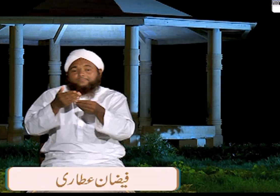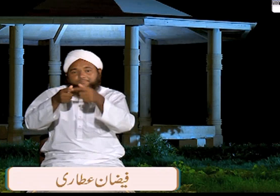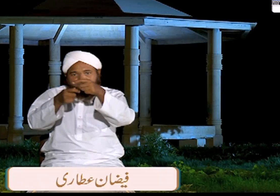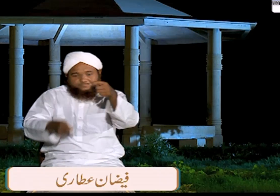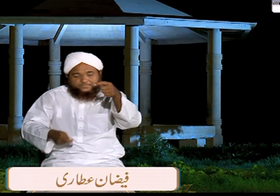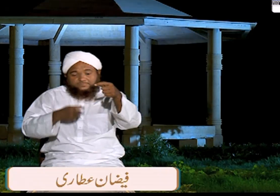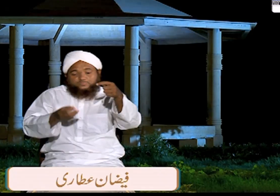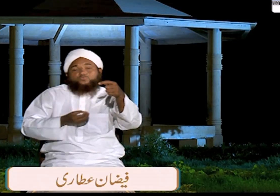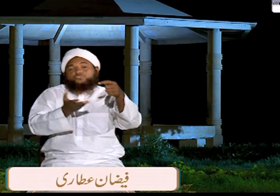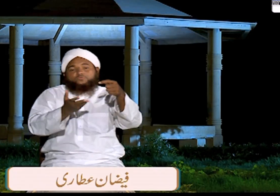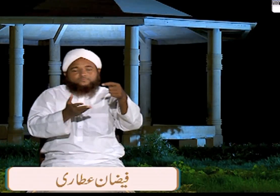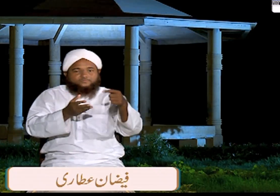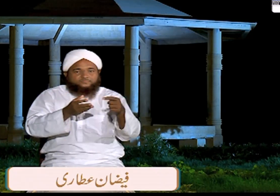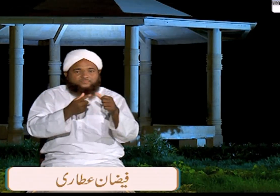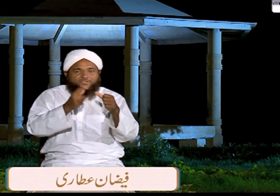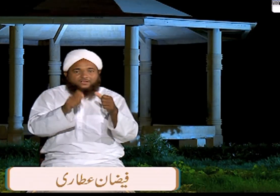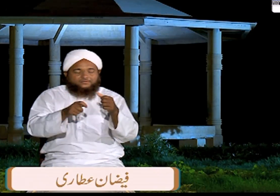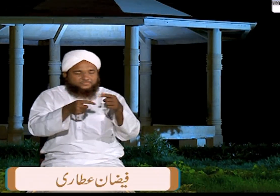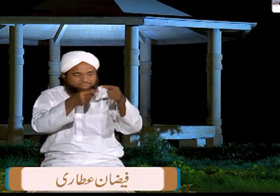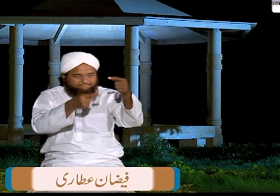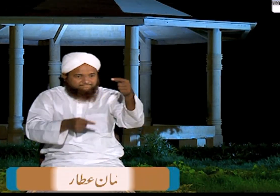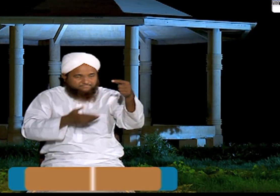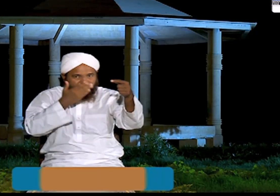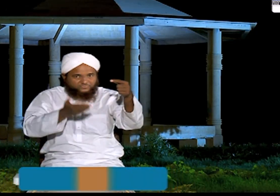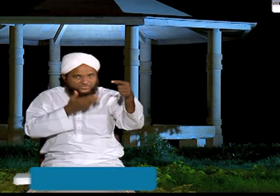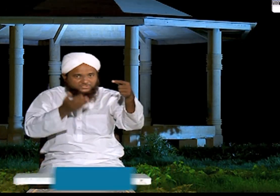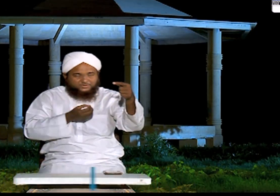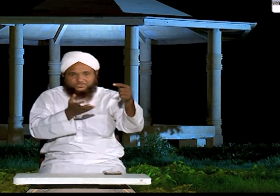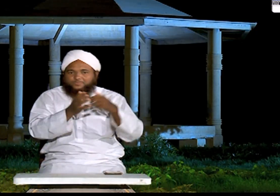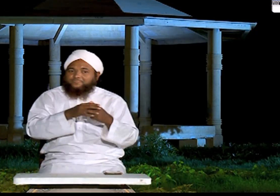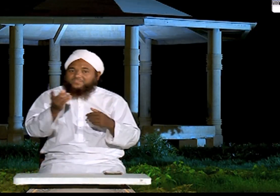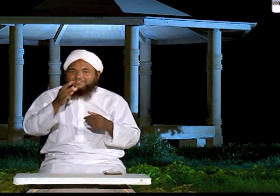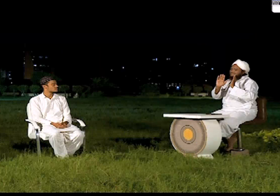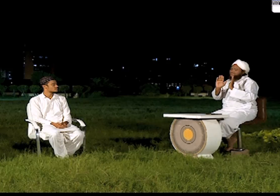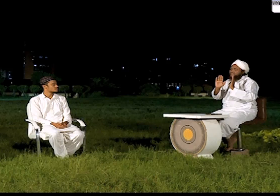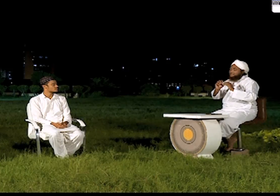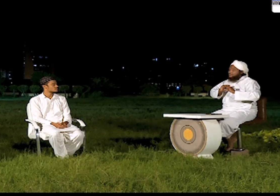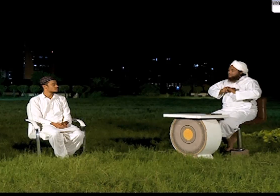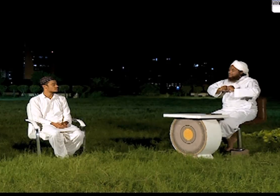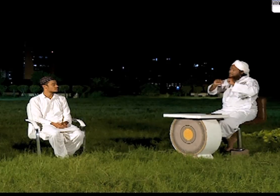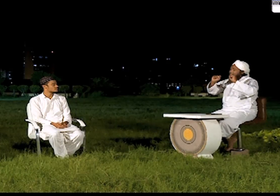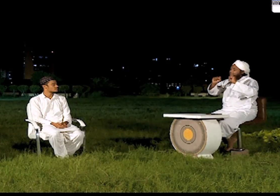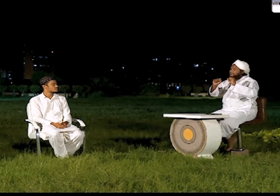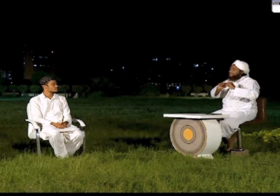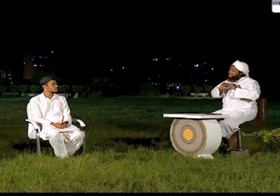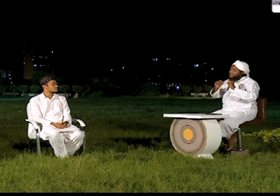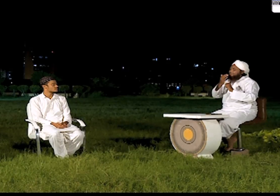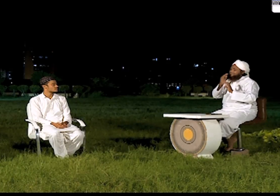حکم دیا جب خط سنا دیا گیا تو آپ صلی اللہ علیہ وآلہ وسلم نے تین بار فرمایا مرحباً بالاخصالح